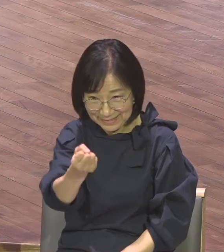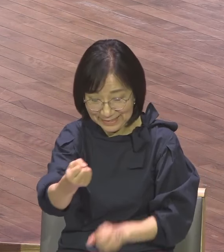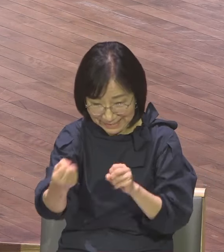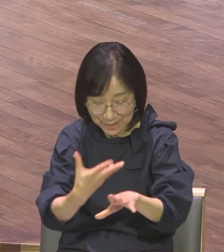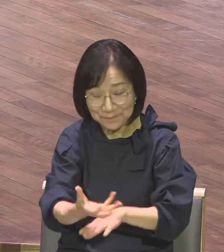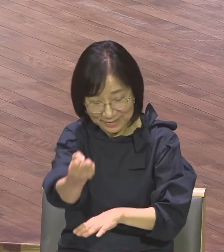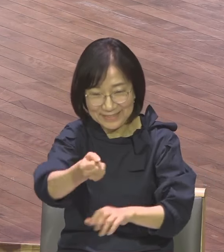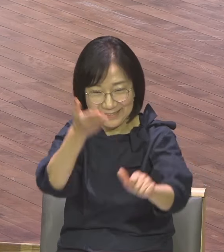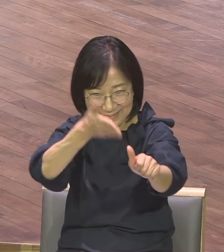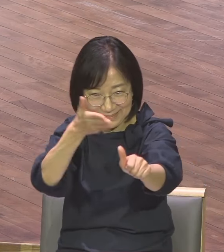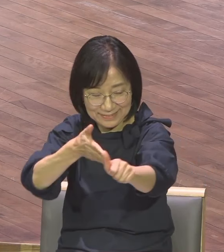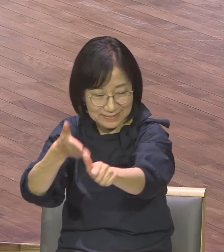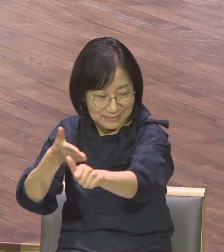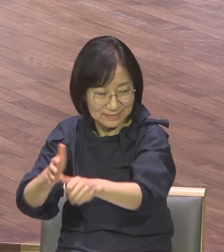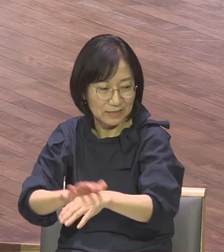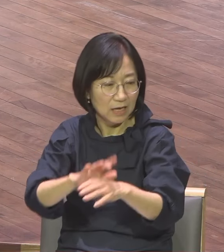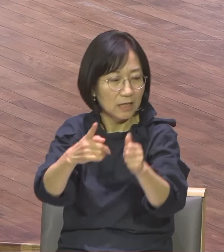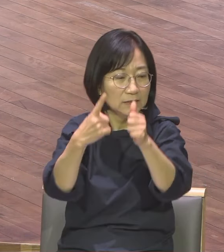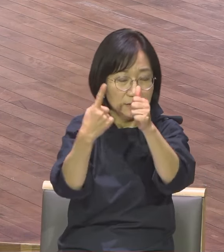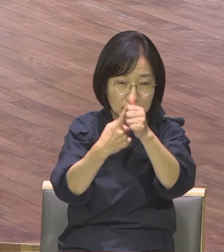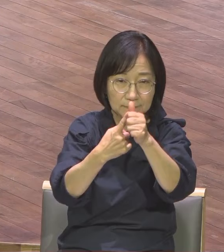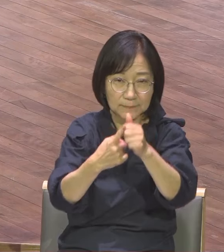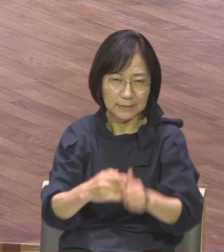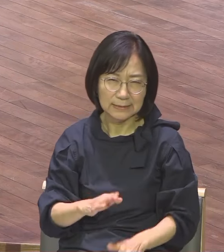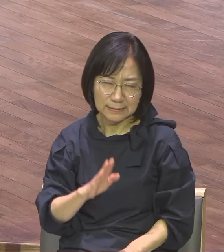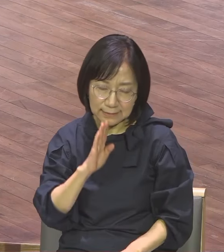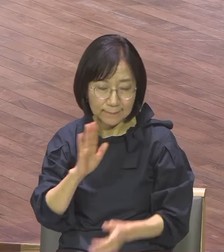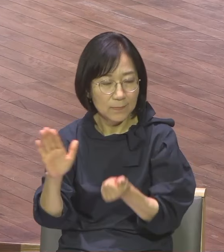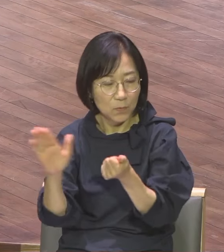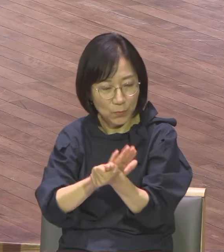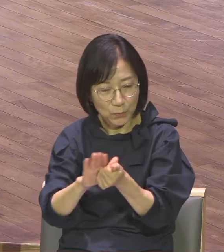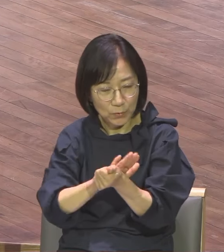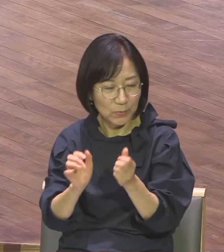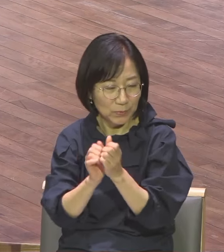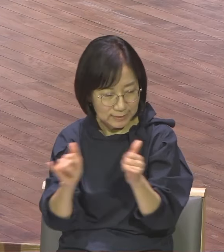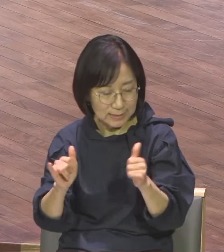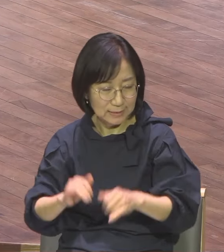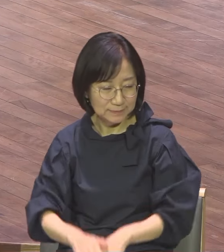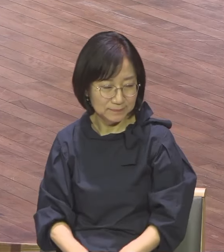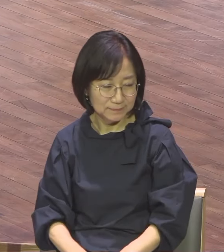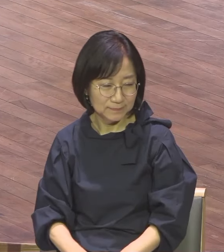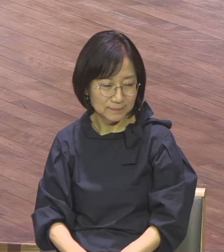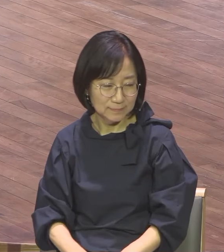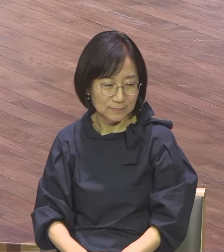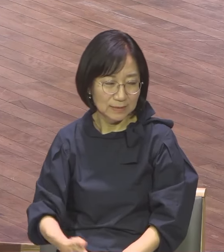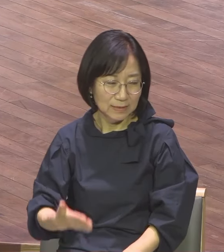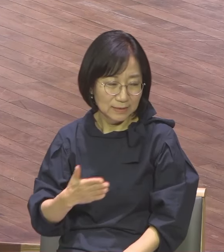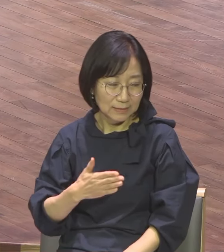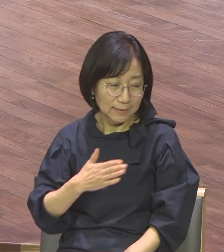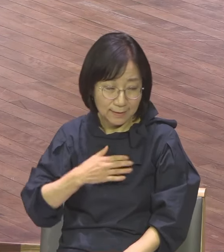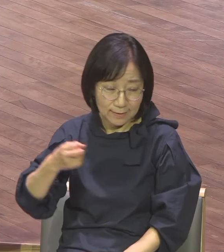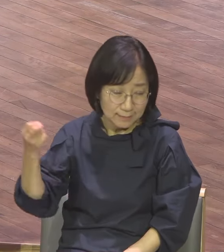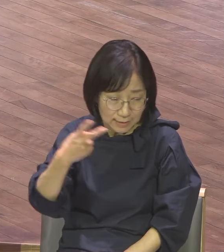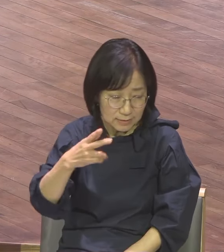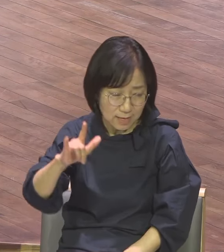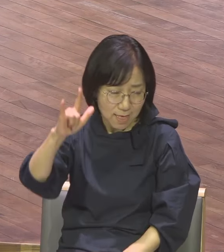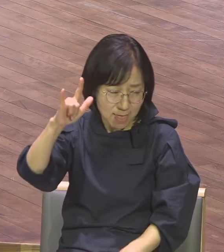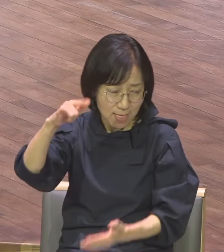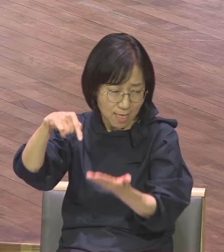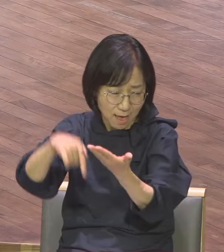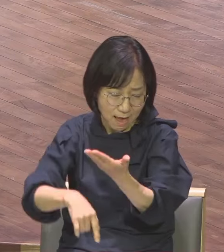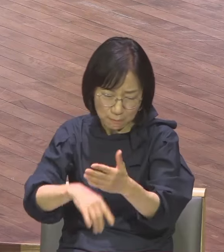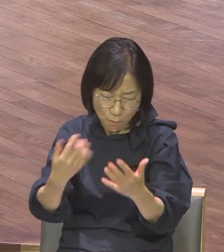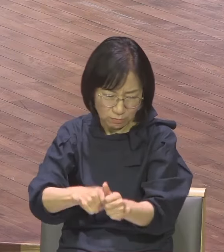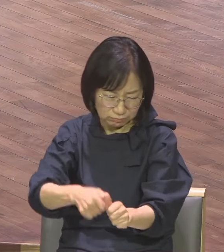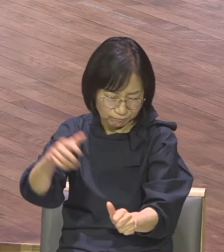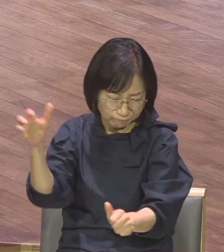축복합니다. 그럼 첫째로 참된 위로자입니다. 1절 봅니다. 내가 다시 해 아래에서 행하는 모든